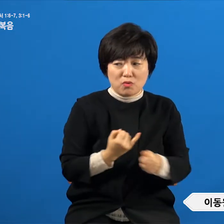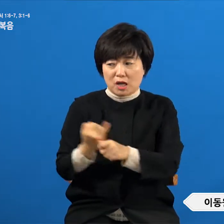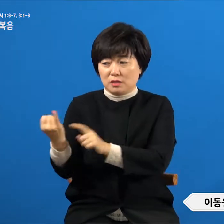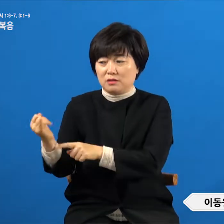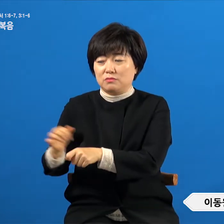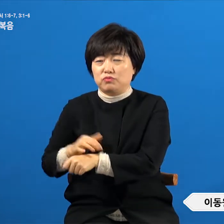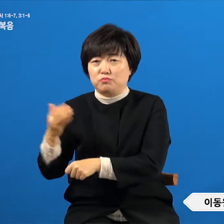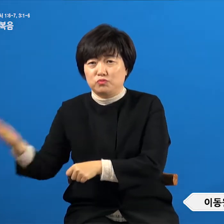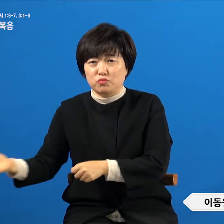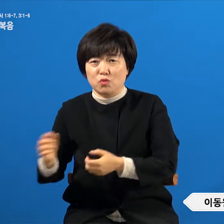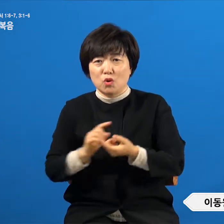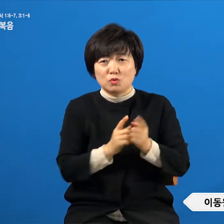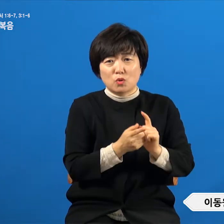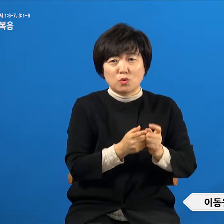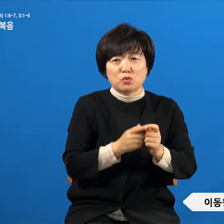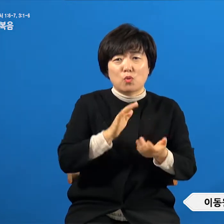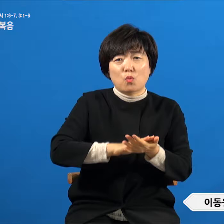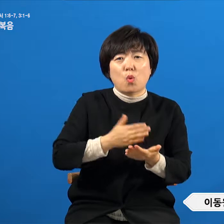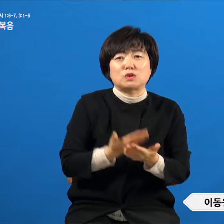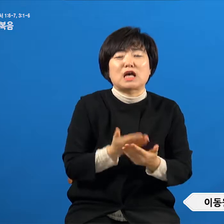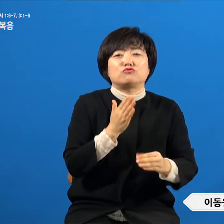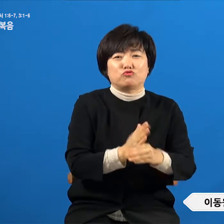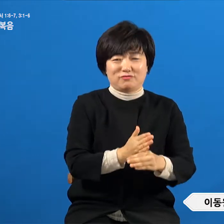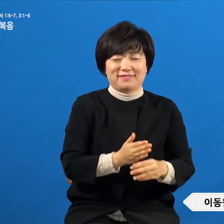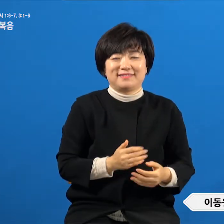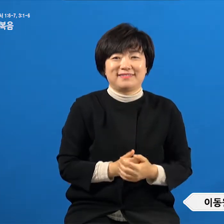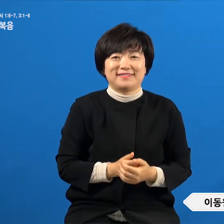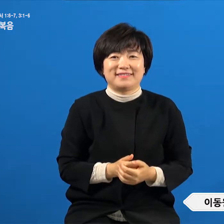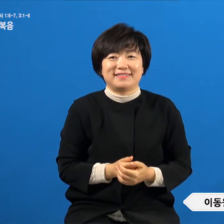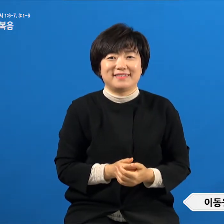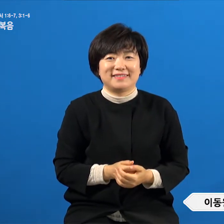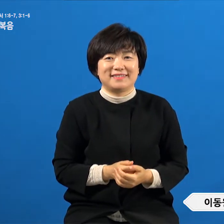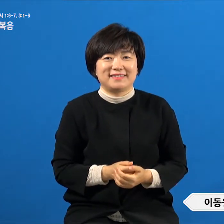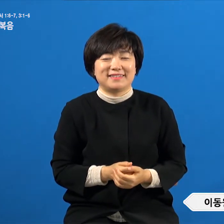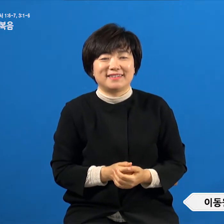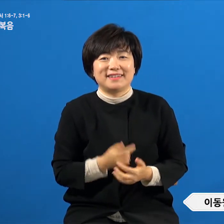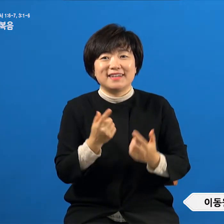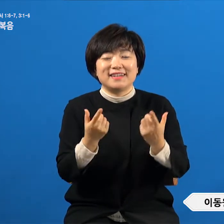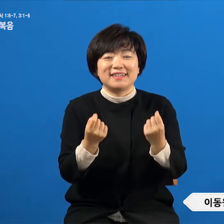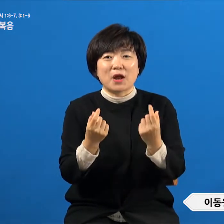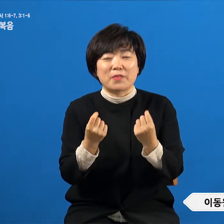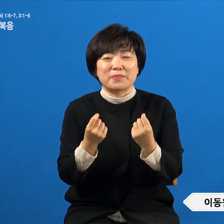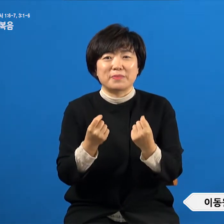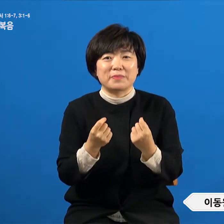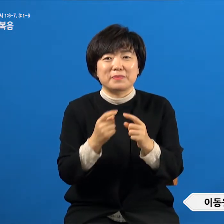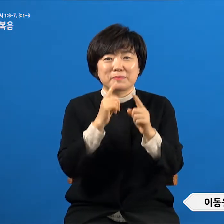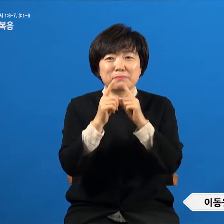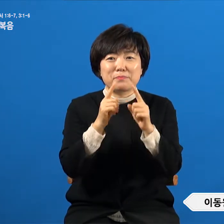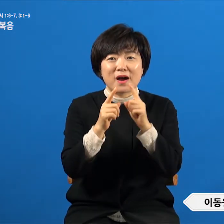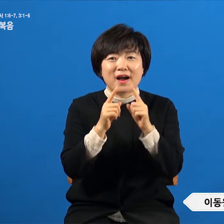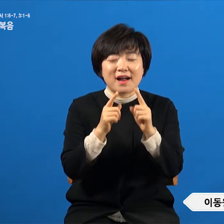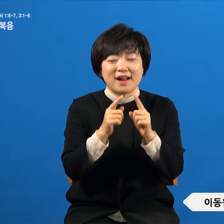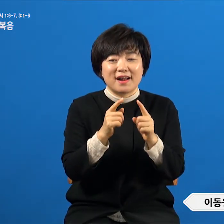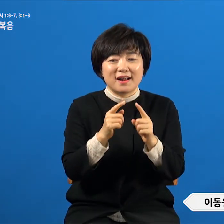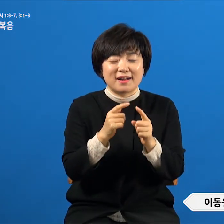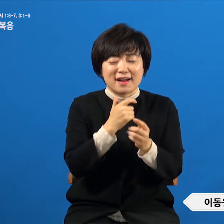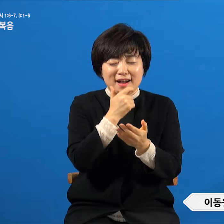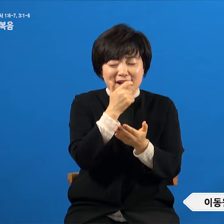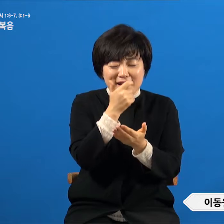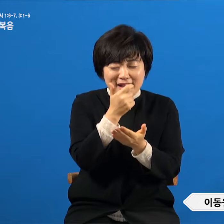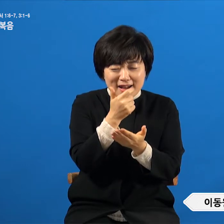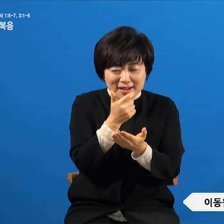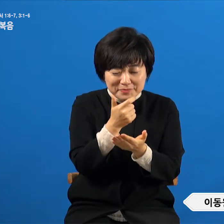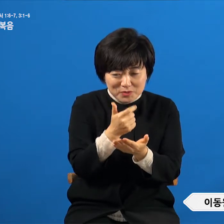끼치고 피차에 우리가 공사 중이기 때문에 그렇습니다. 저는 이런 대목을 아주 감동적으로